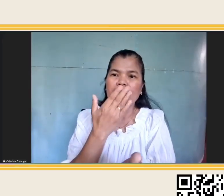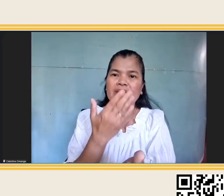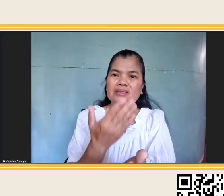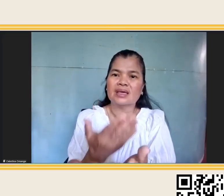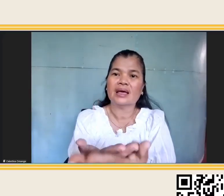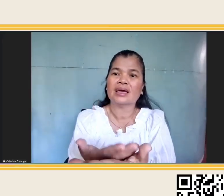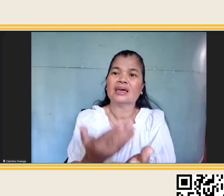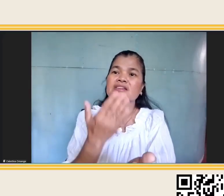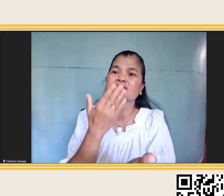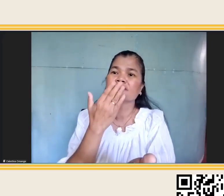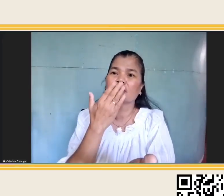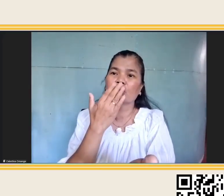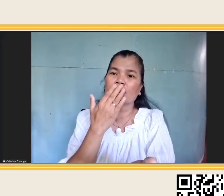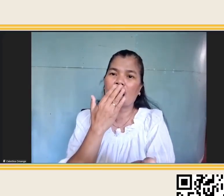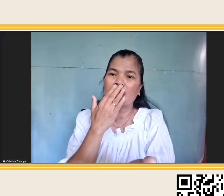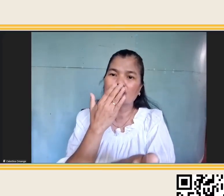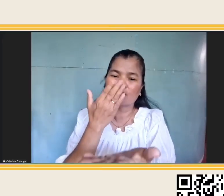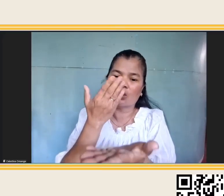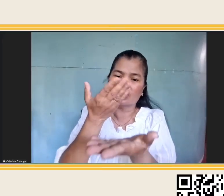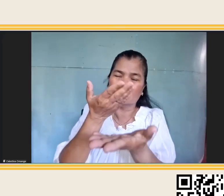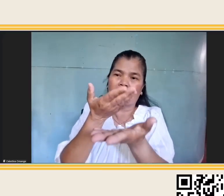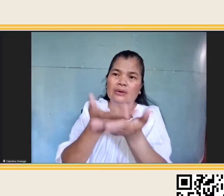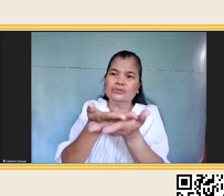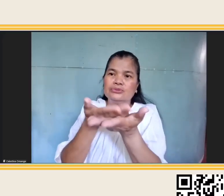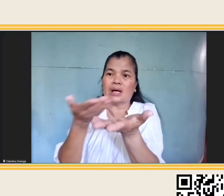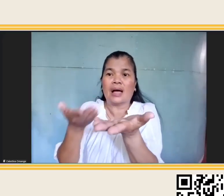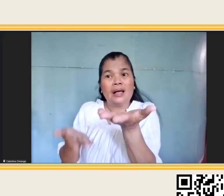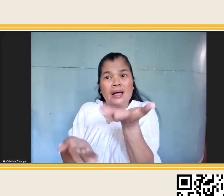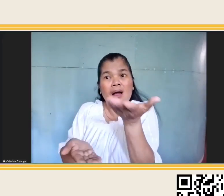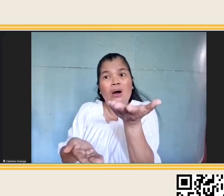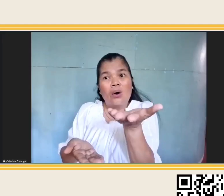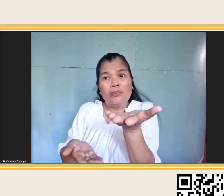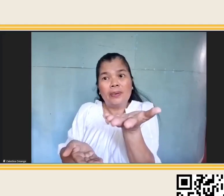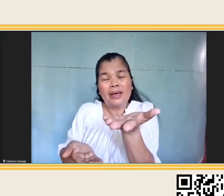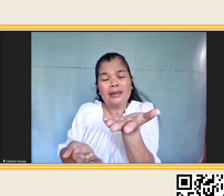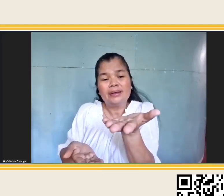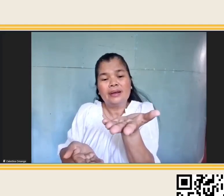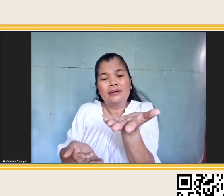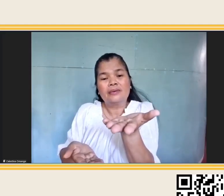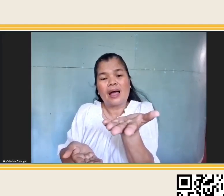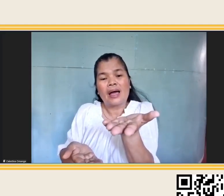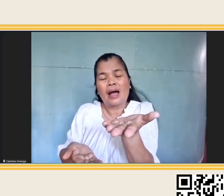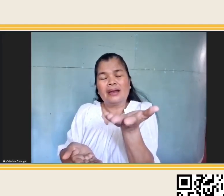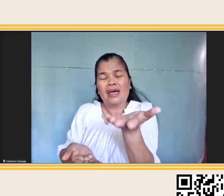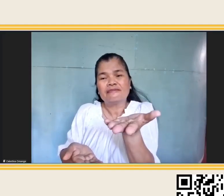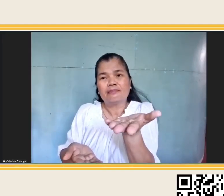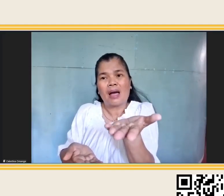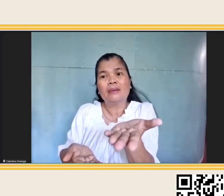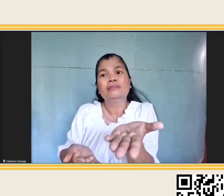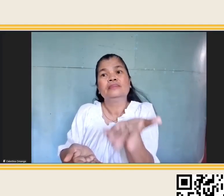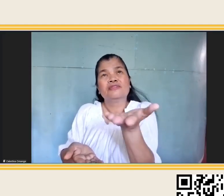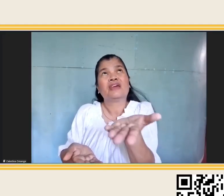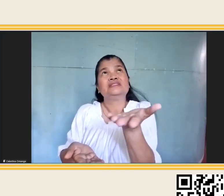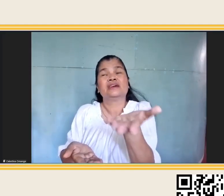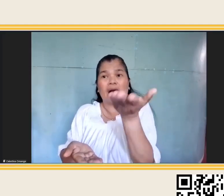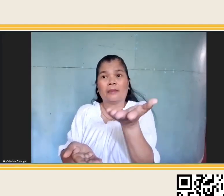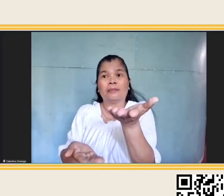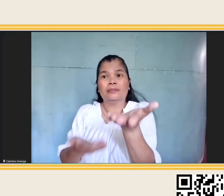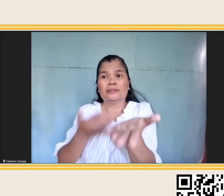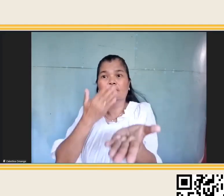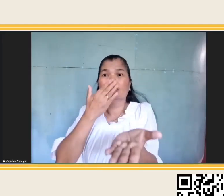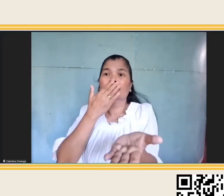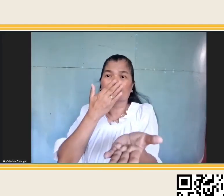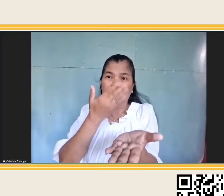Ang movement niya is from your mouth going down to the open left palm facing